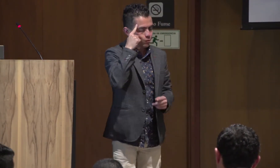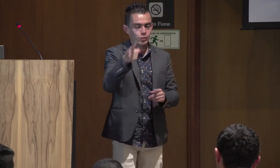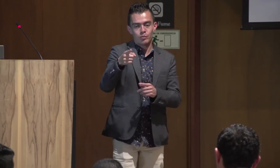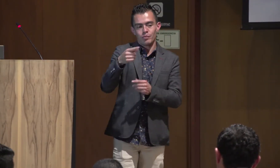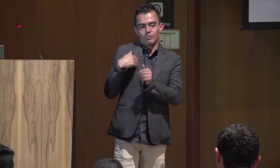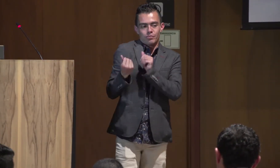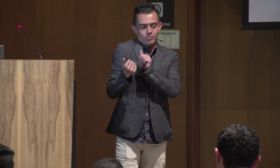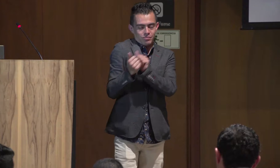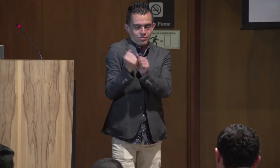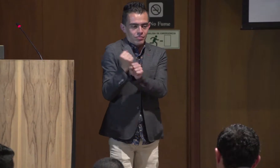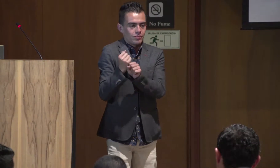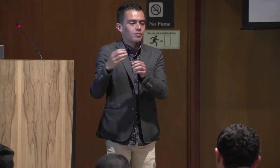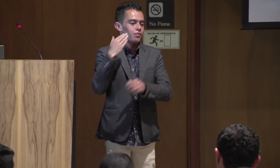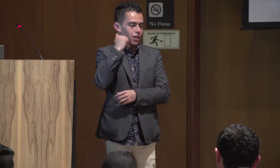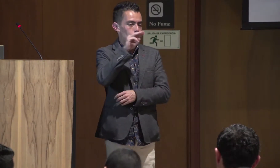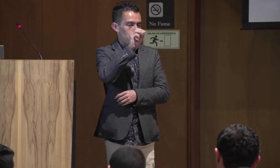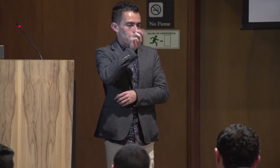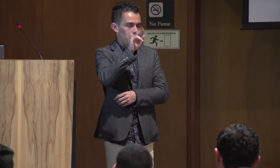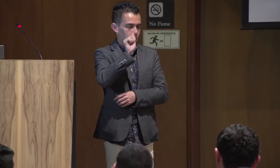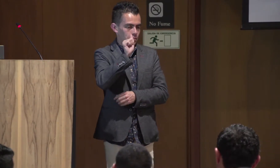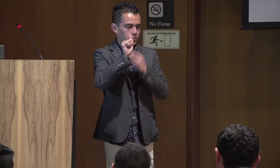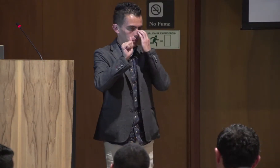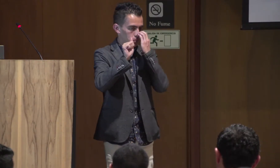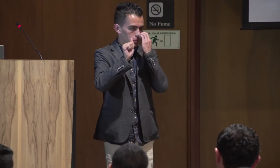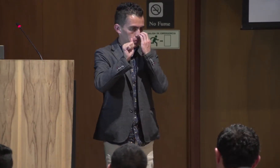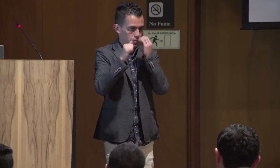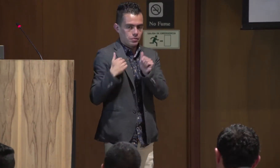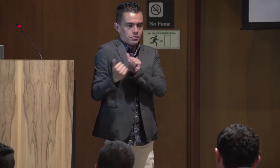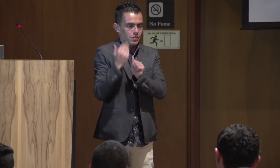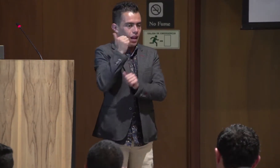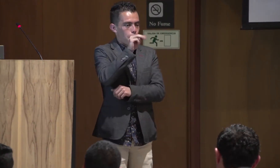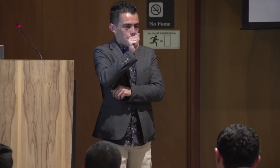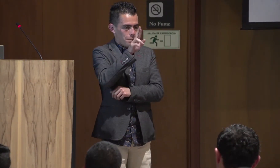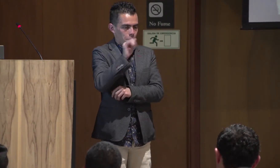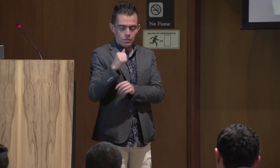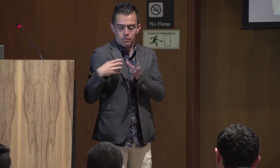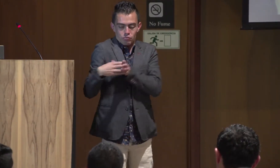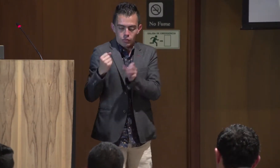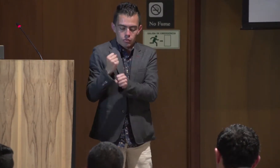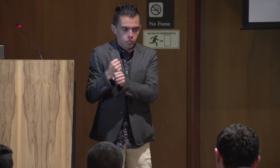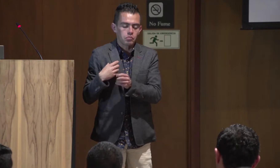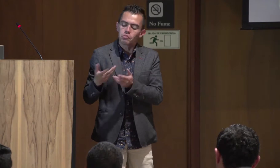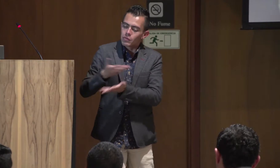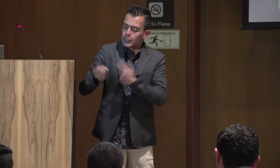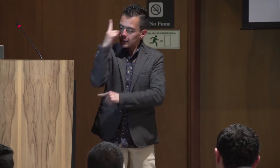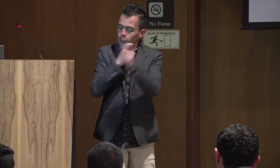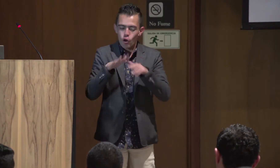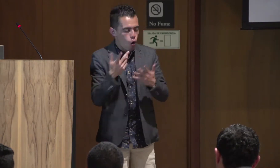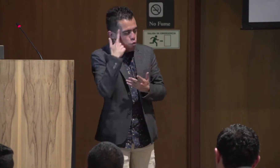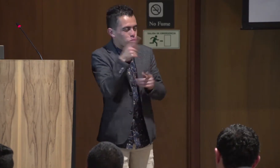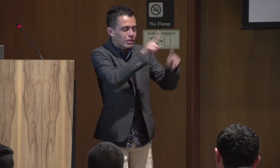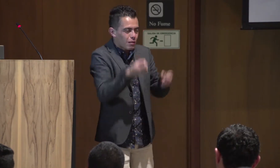lo que estaban adelantando estos funcionarios del gobierno allá en La Habana, en Cuba. En compañía con María Isabel, la mediadora de aquí